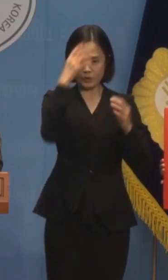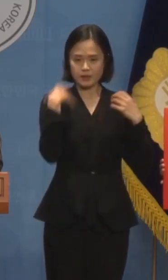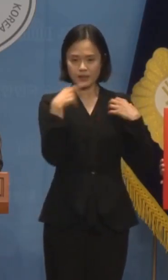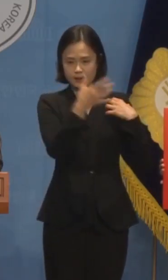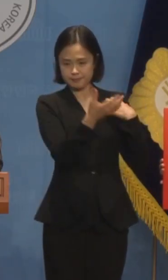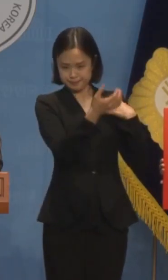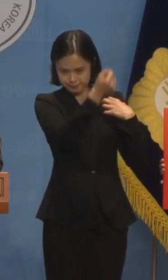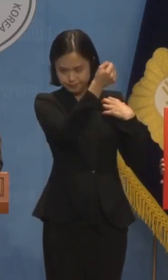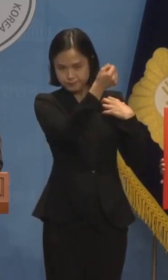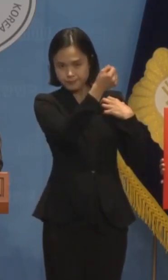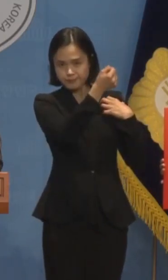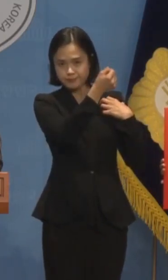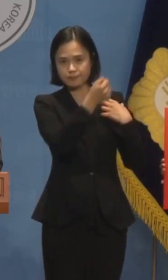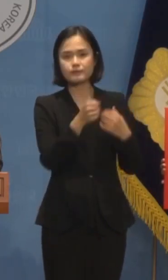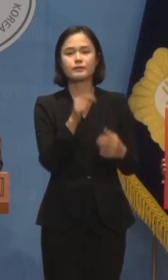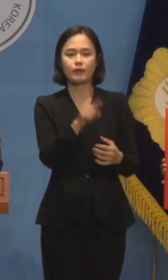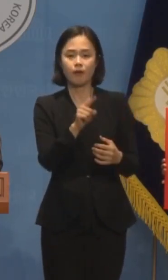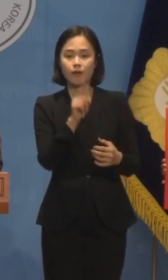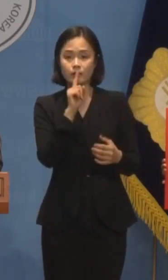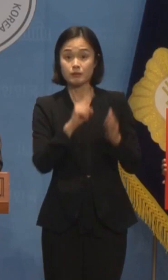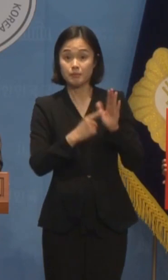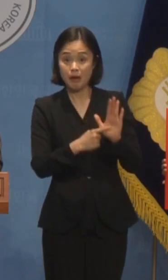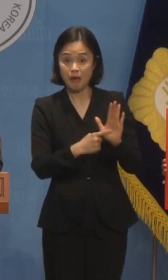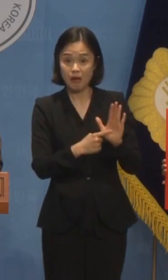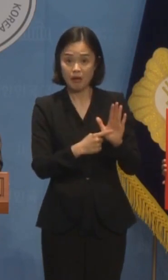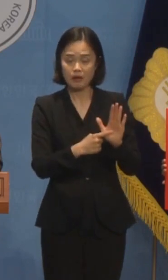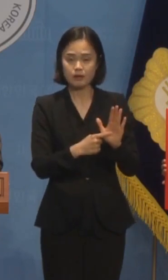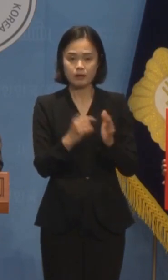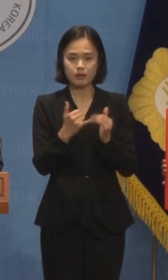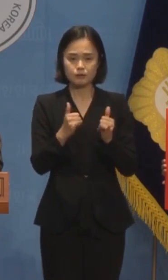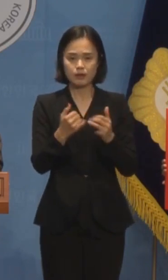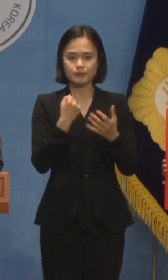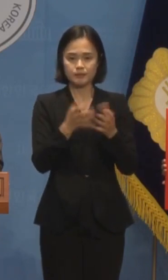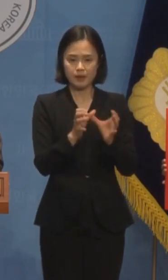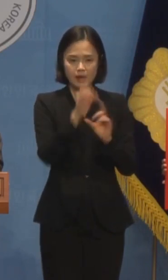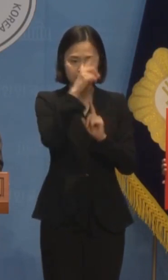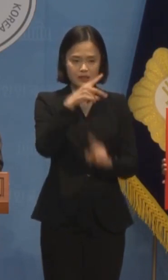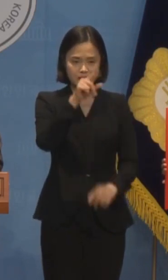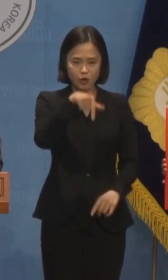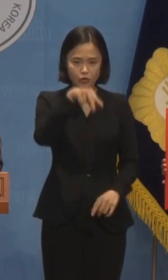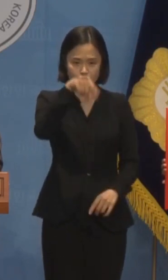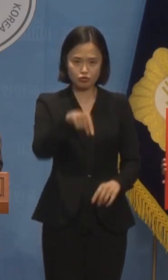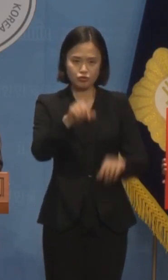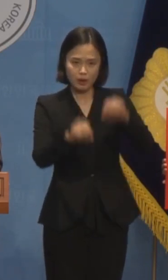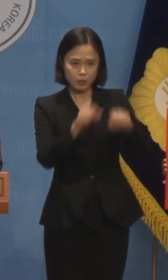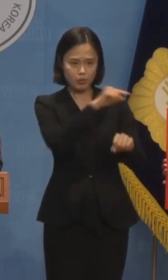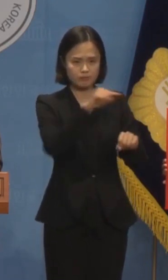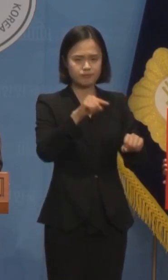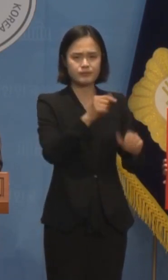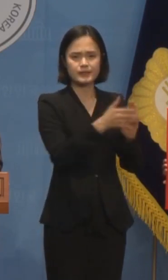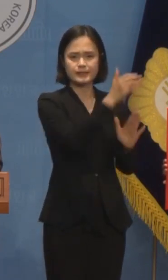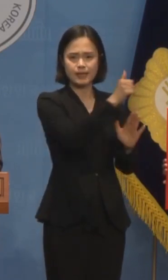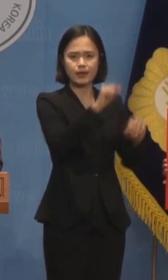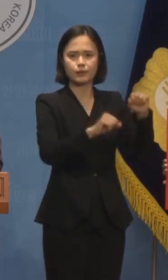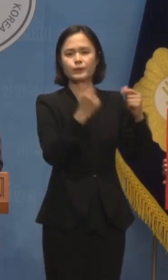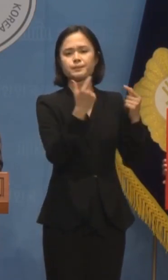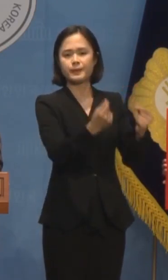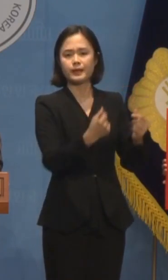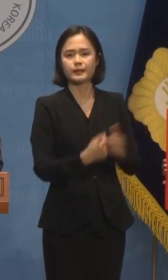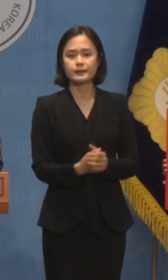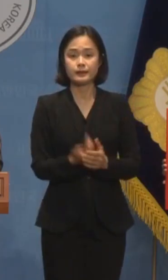이덕수 의장과 같은 견해와 태도로 일관하고 있습니다. 하지만 성남시 학교폭력 예방 및 대책에 관한